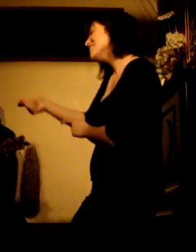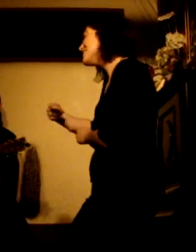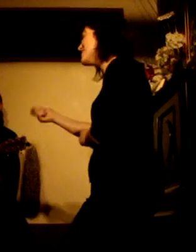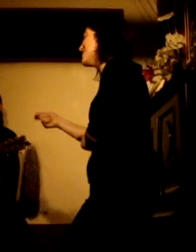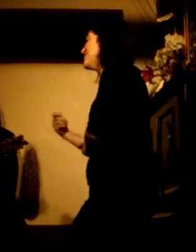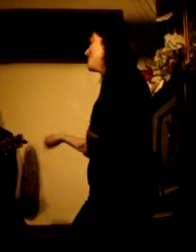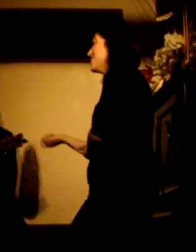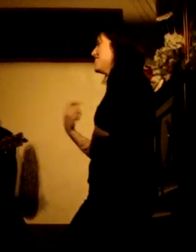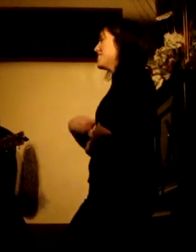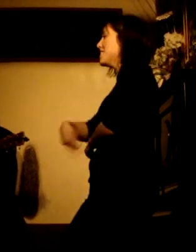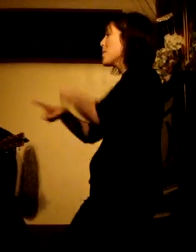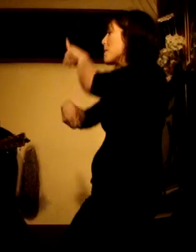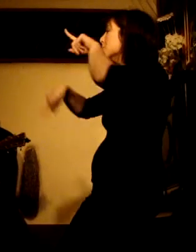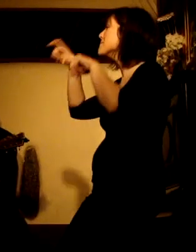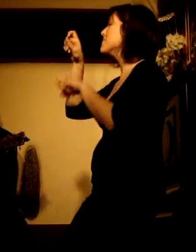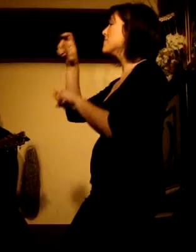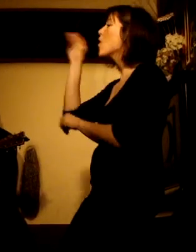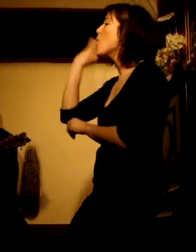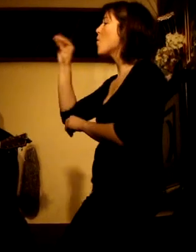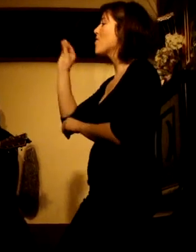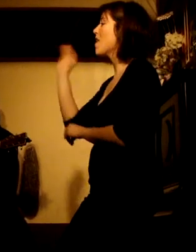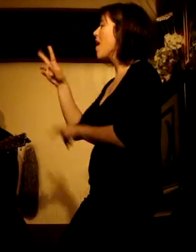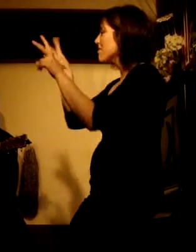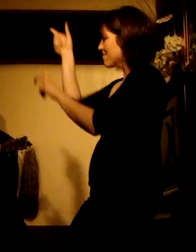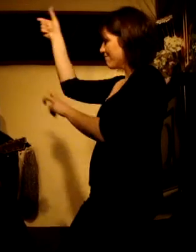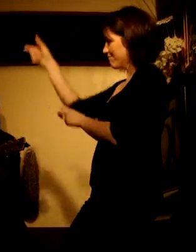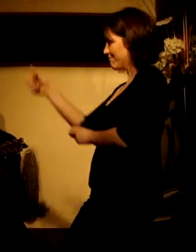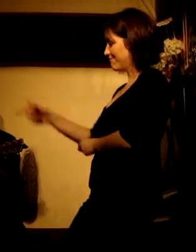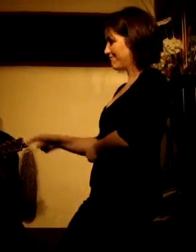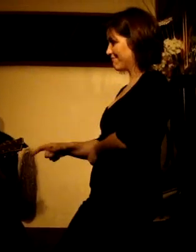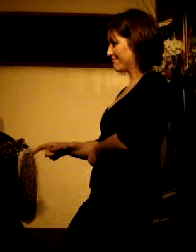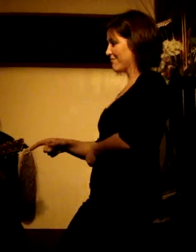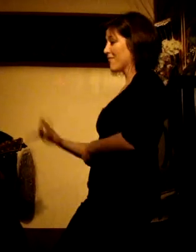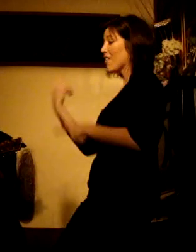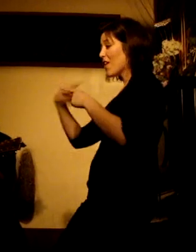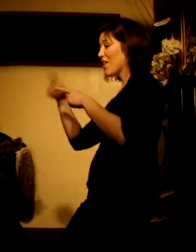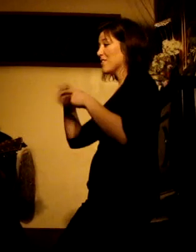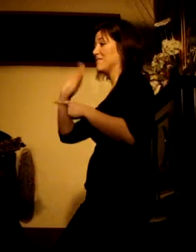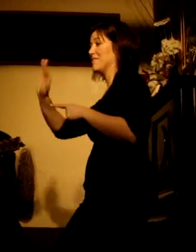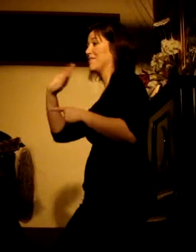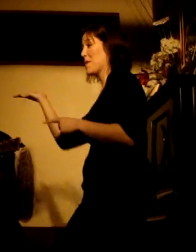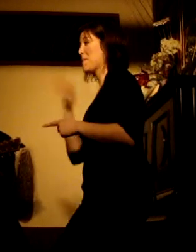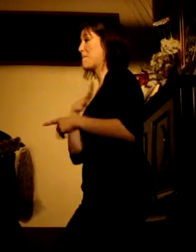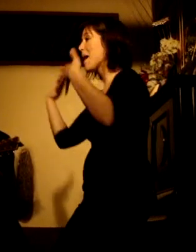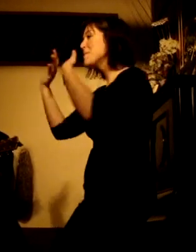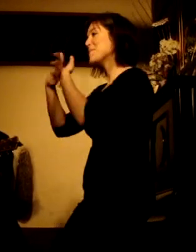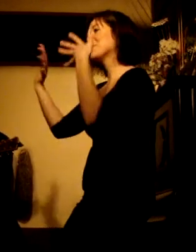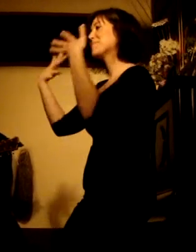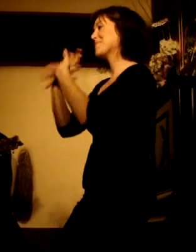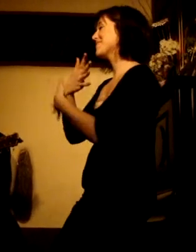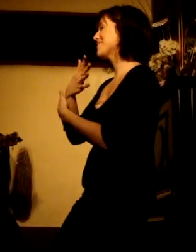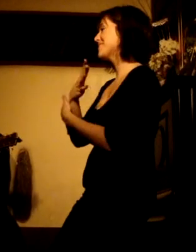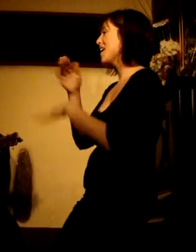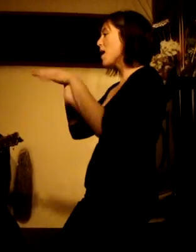un parchís, montones de preguntas sobre ti. Mezcla tus fichas con las